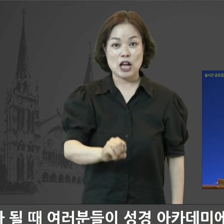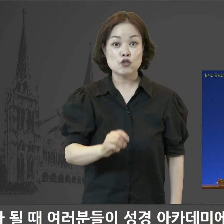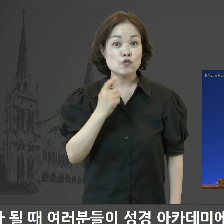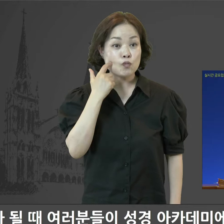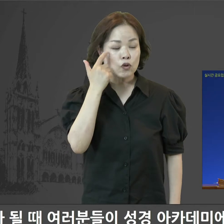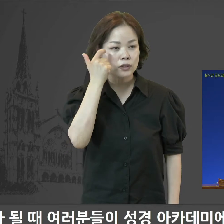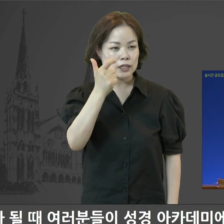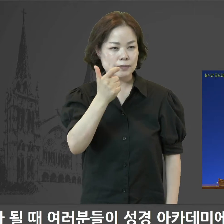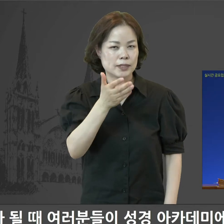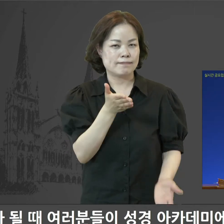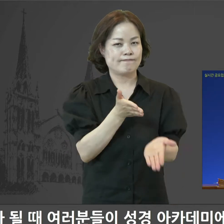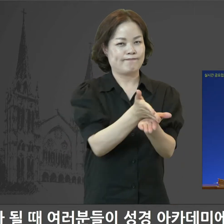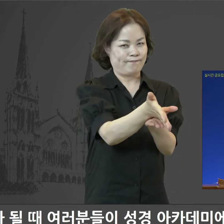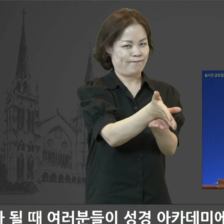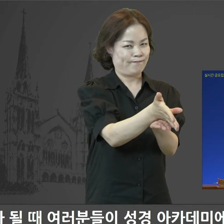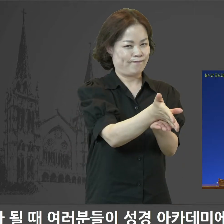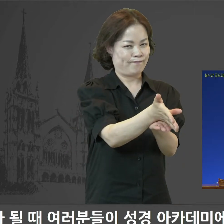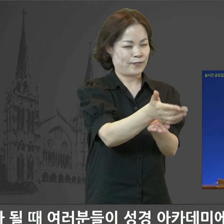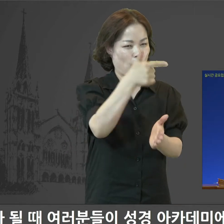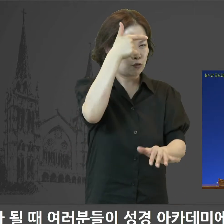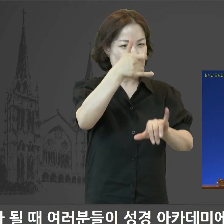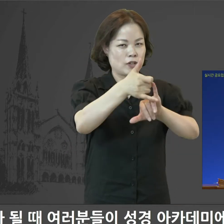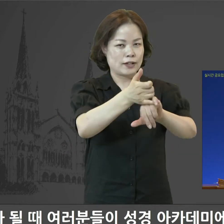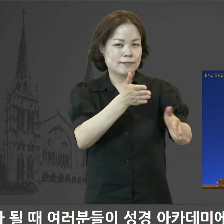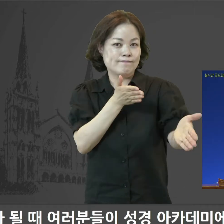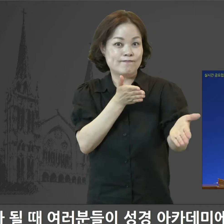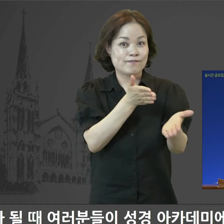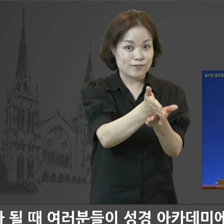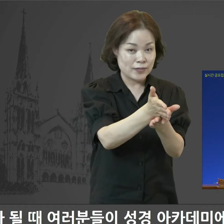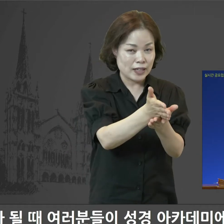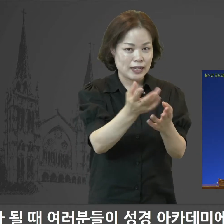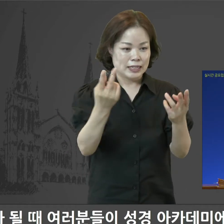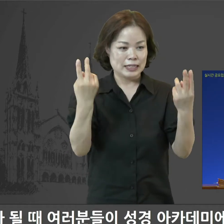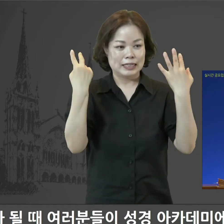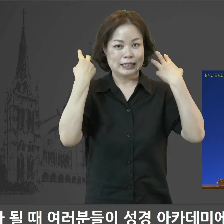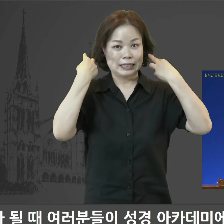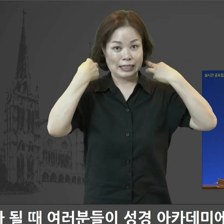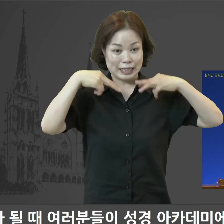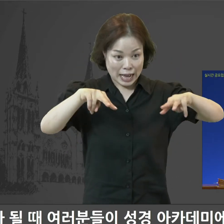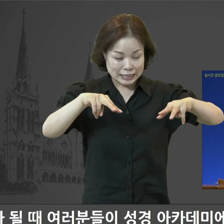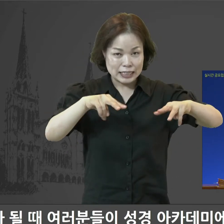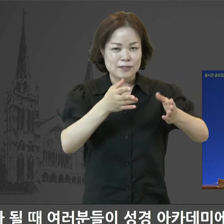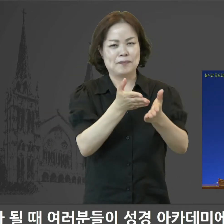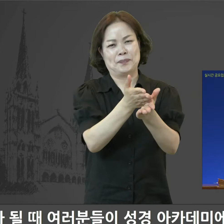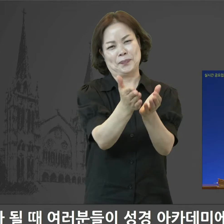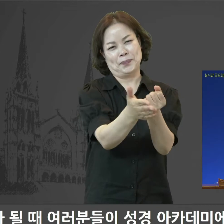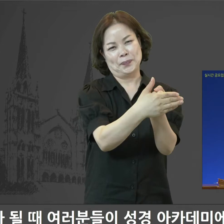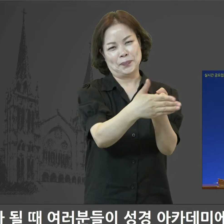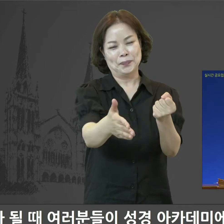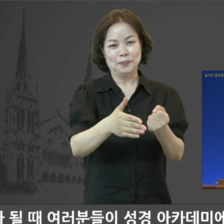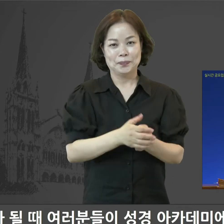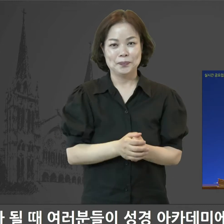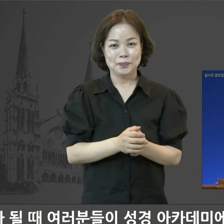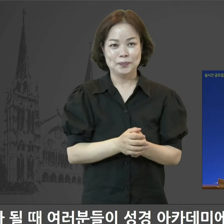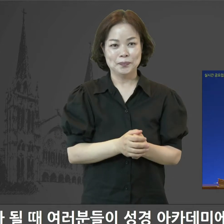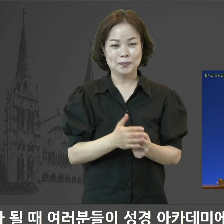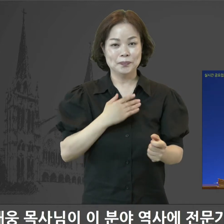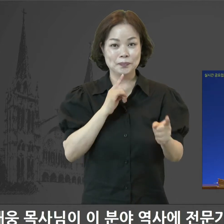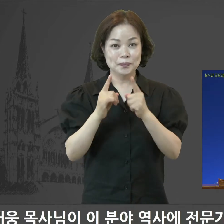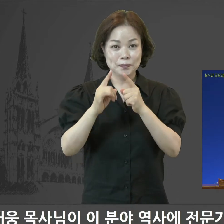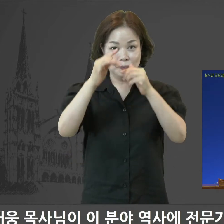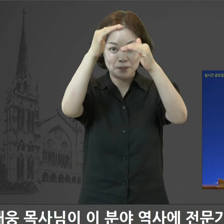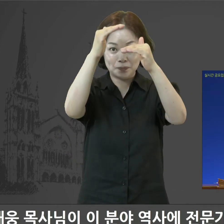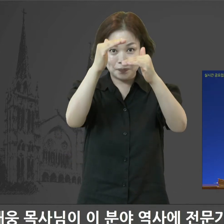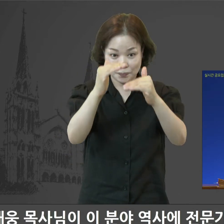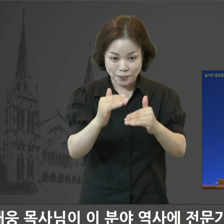분야 역사에 꽤 전문가십니다. 다니엘서를 전공하셨기 때문에 이 지금 제가